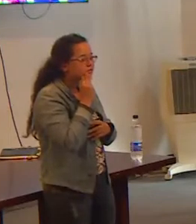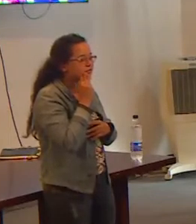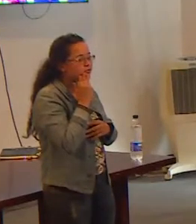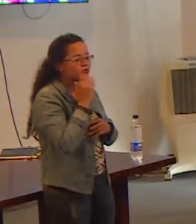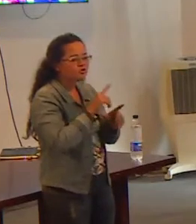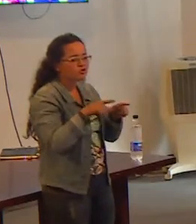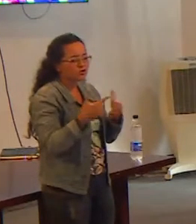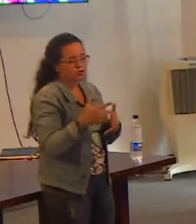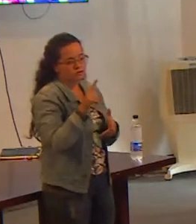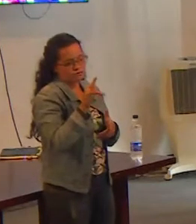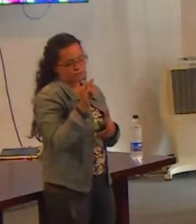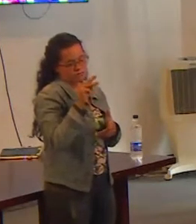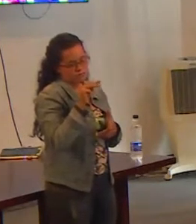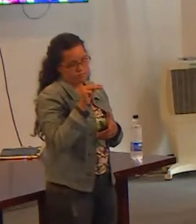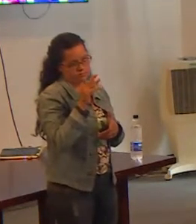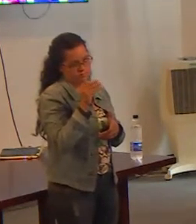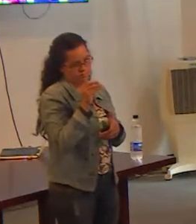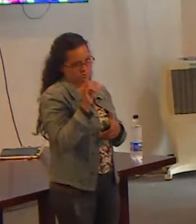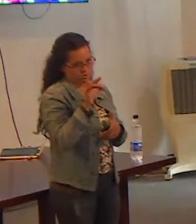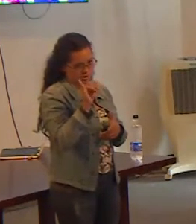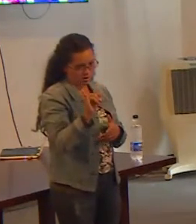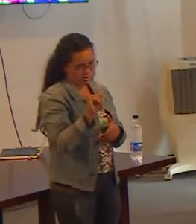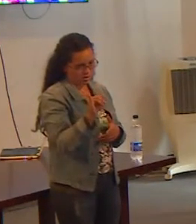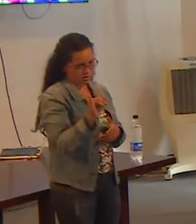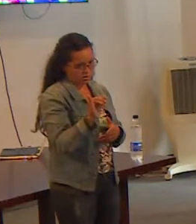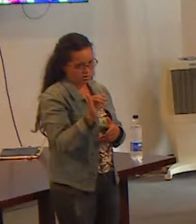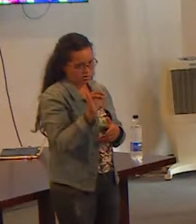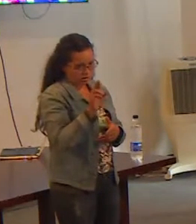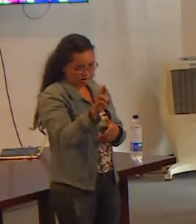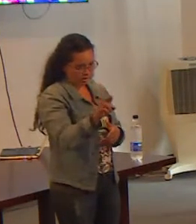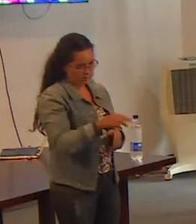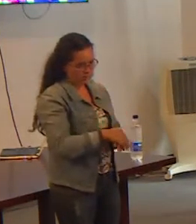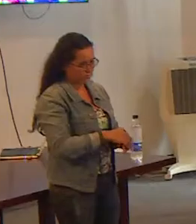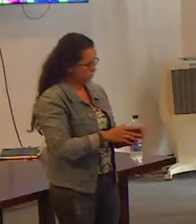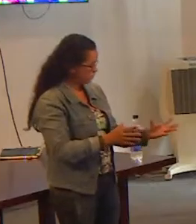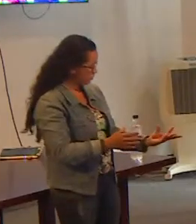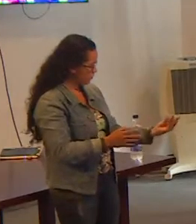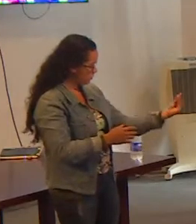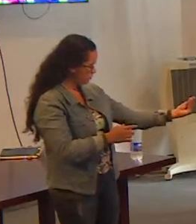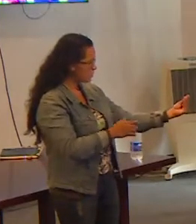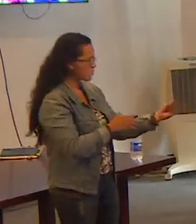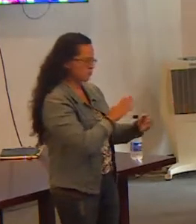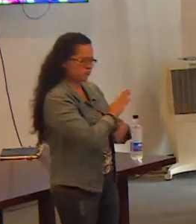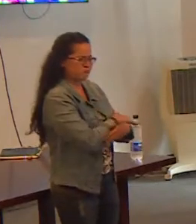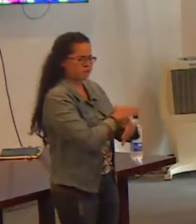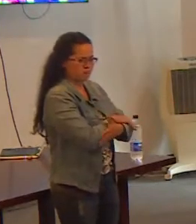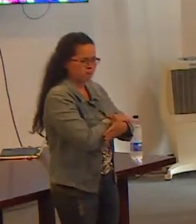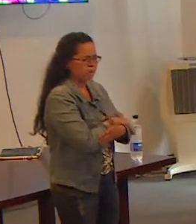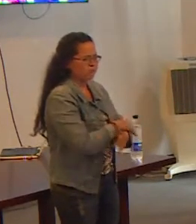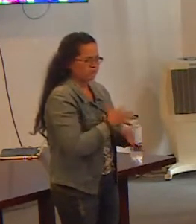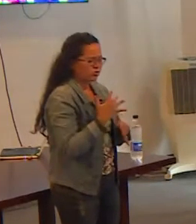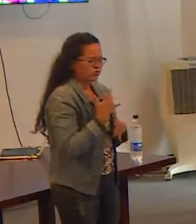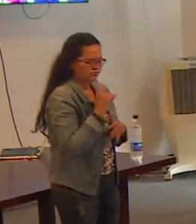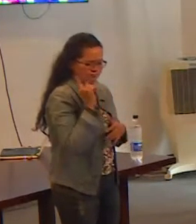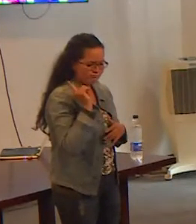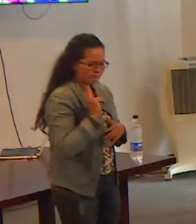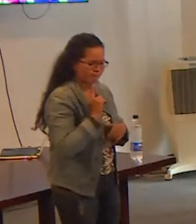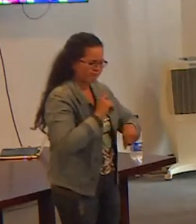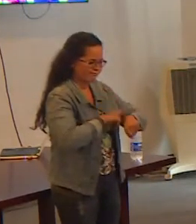Fundir. Los va a acompañar un equipo muy juicioso que se construyó durante todo este